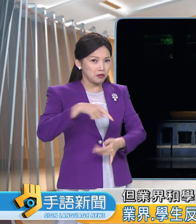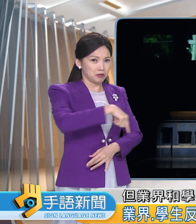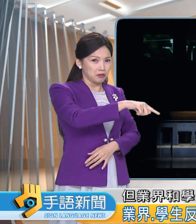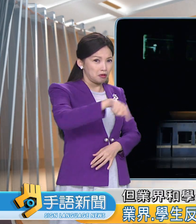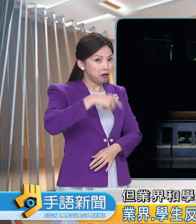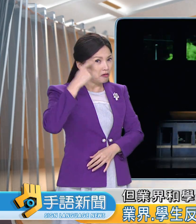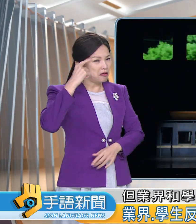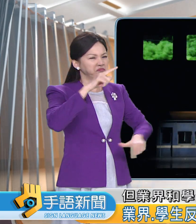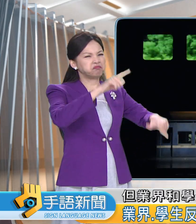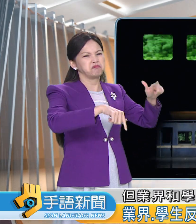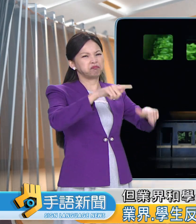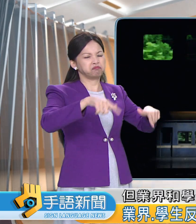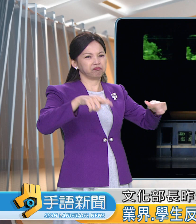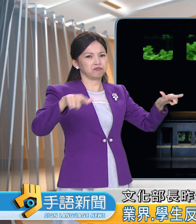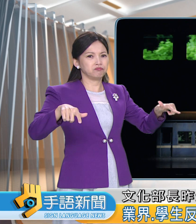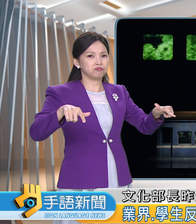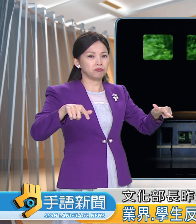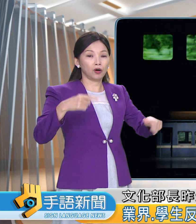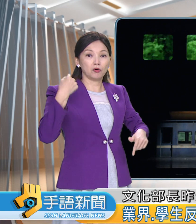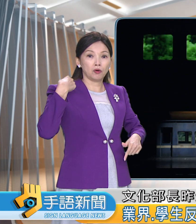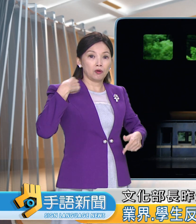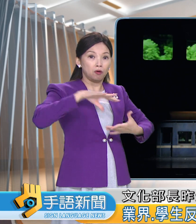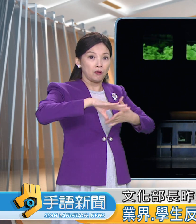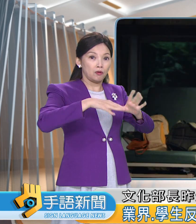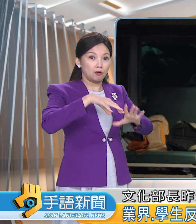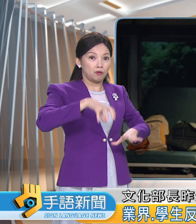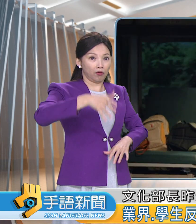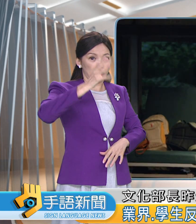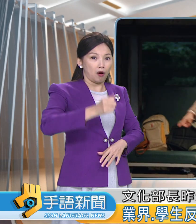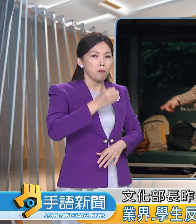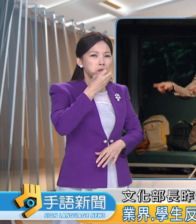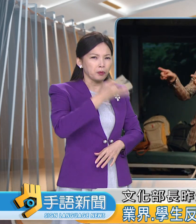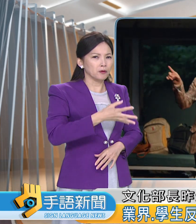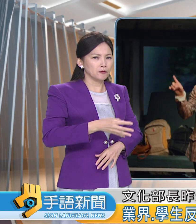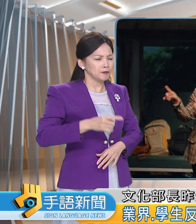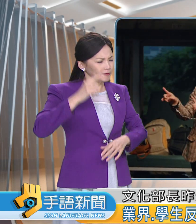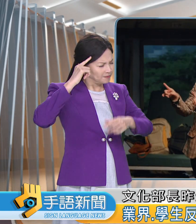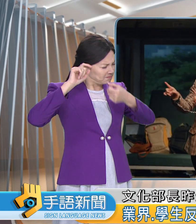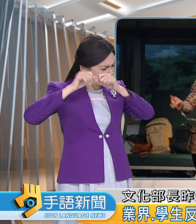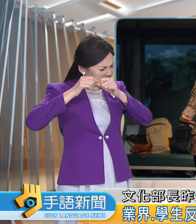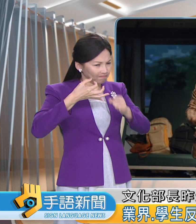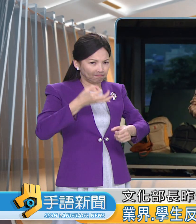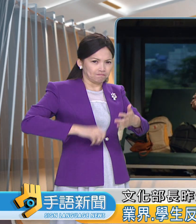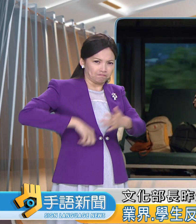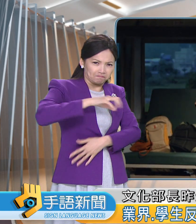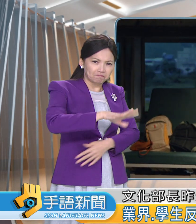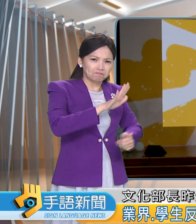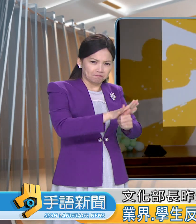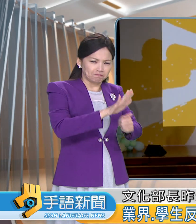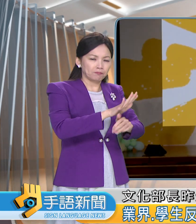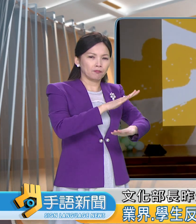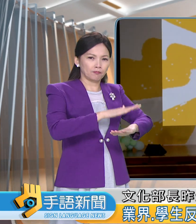一，文化部长昨天承诺会设法挹注更多的资